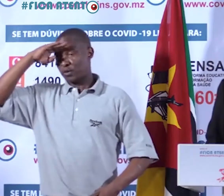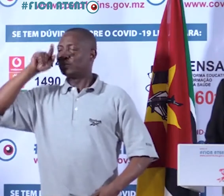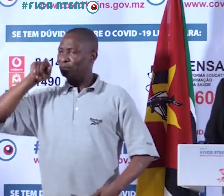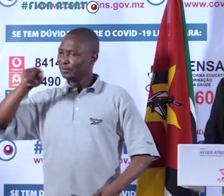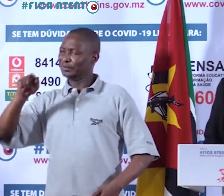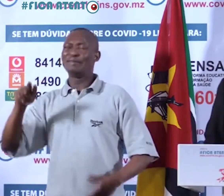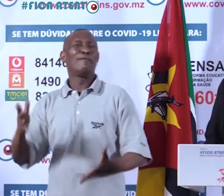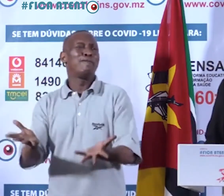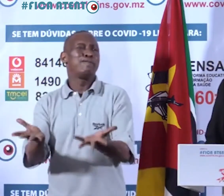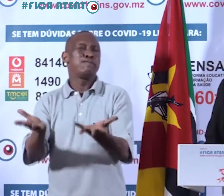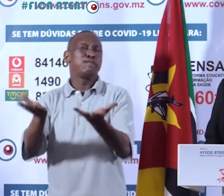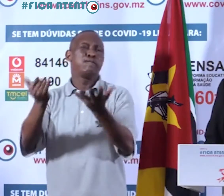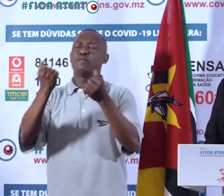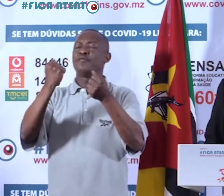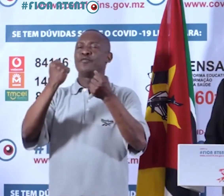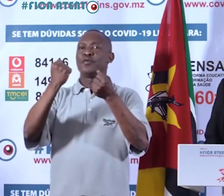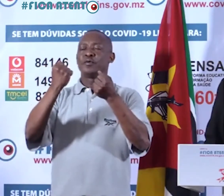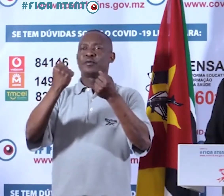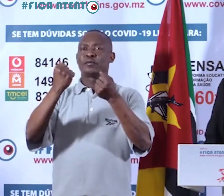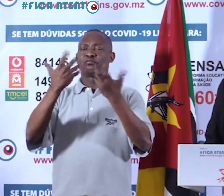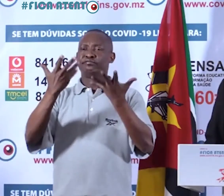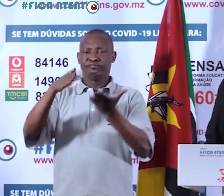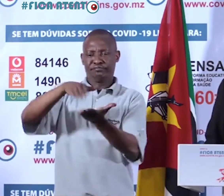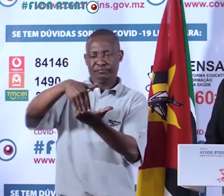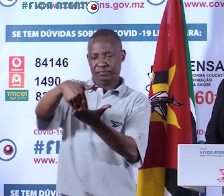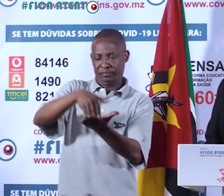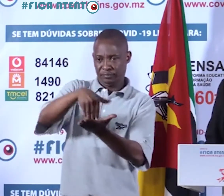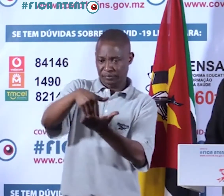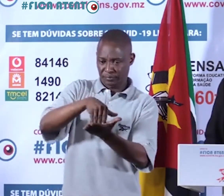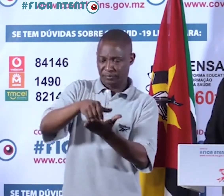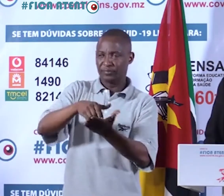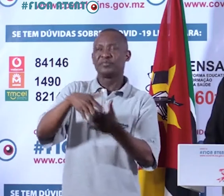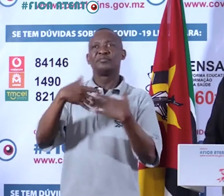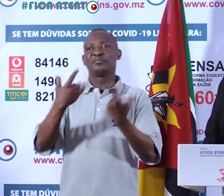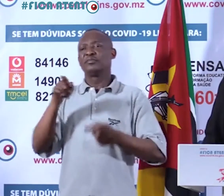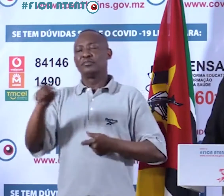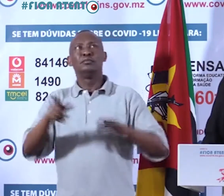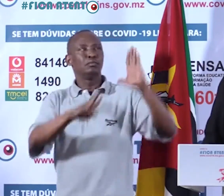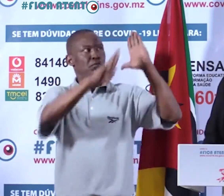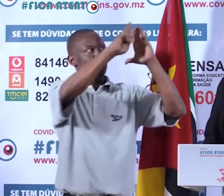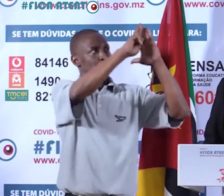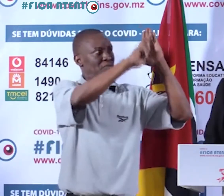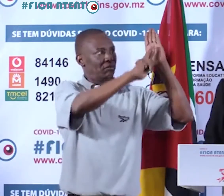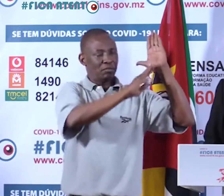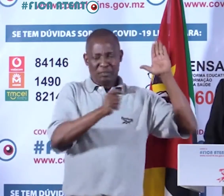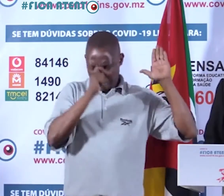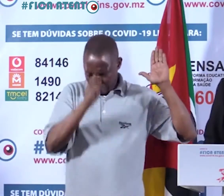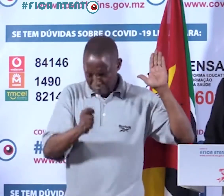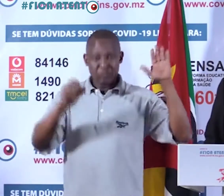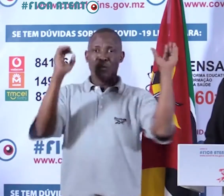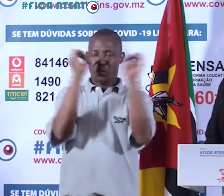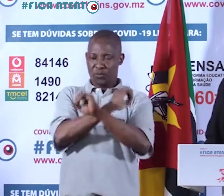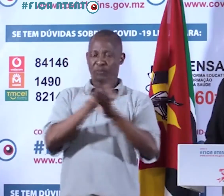risco, incluindo o não cumprimento das medidas de proteção, como por exemplo o uso